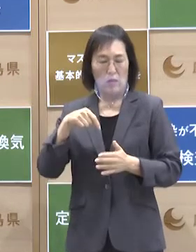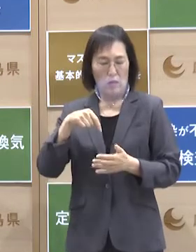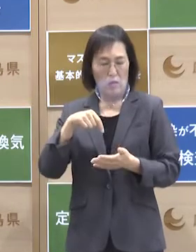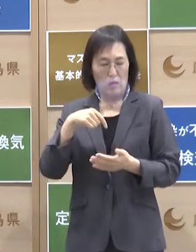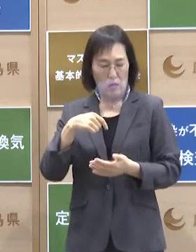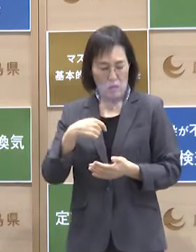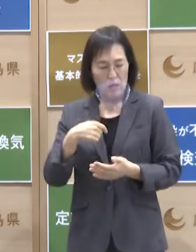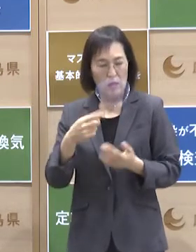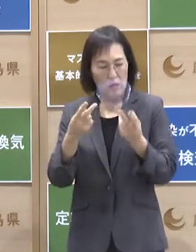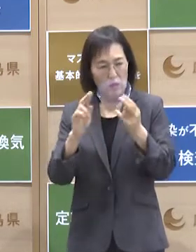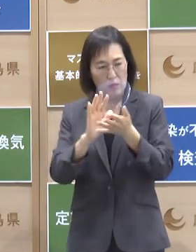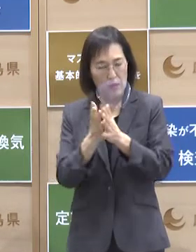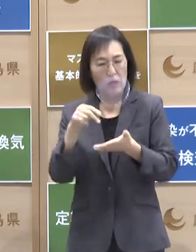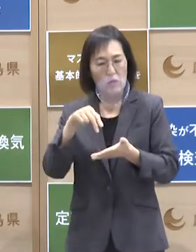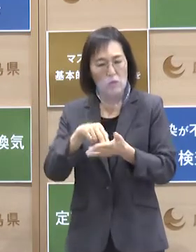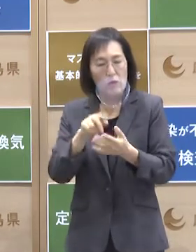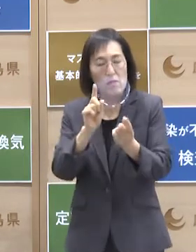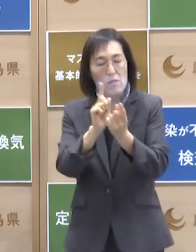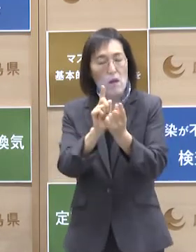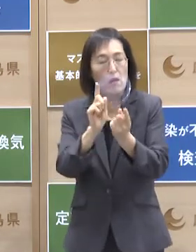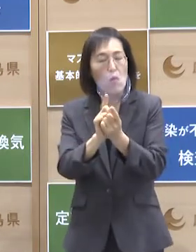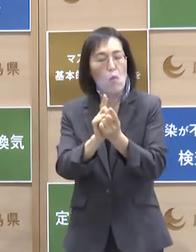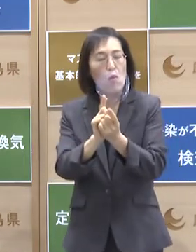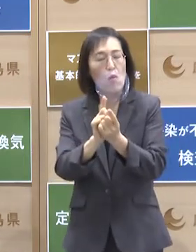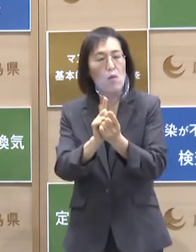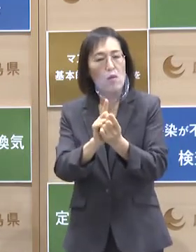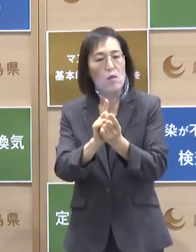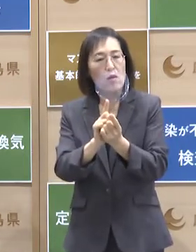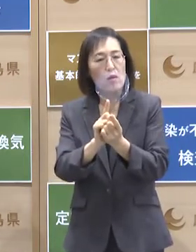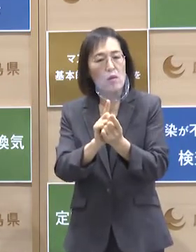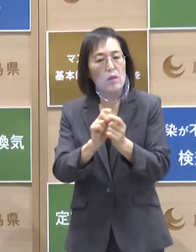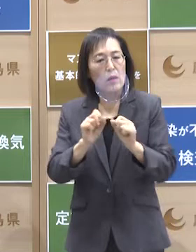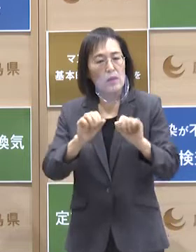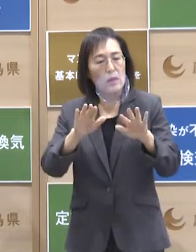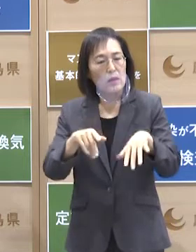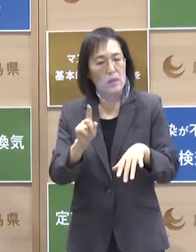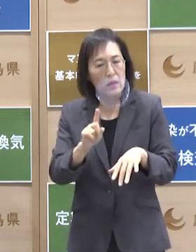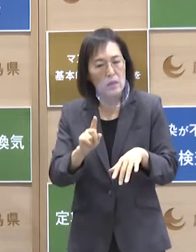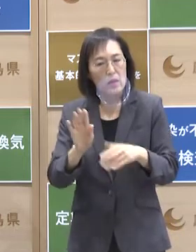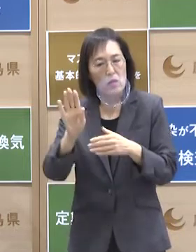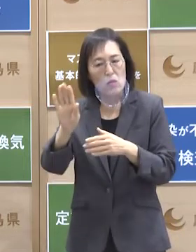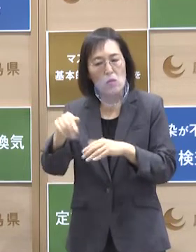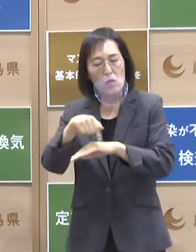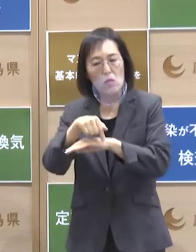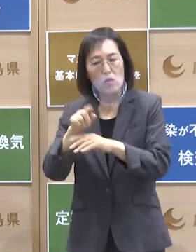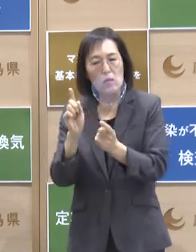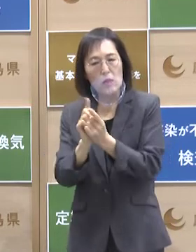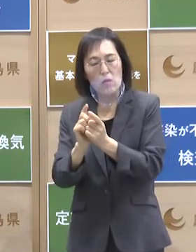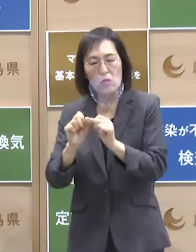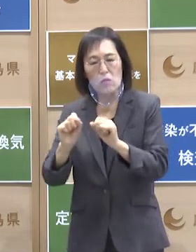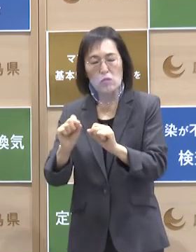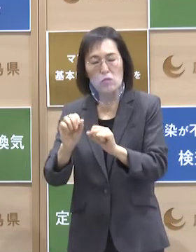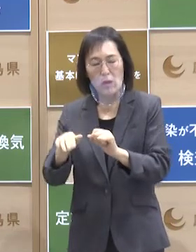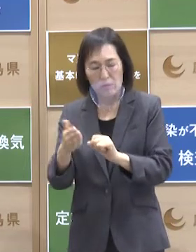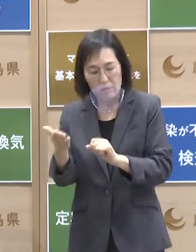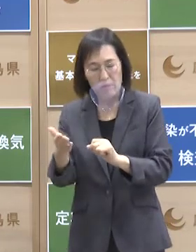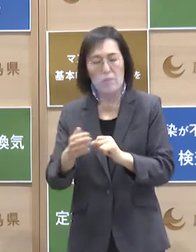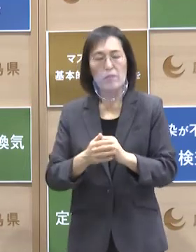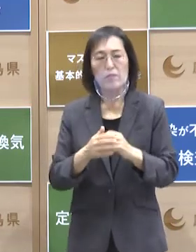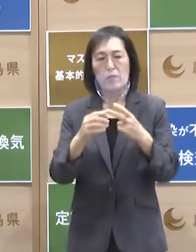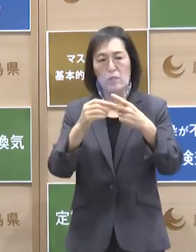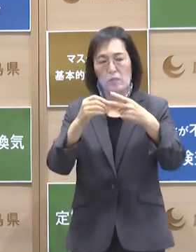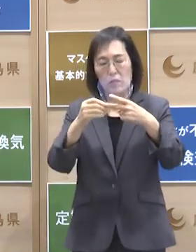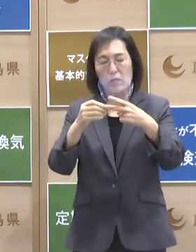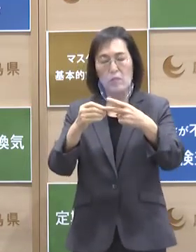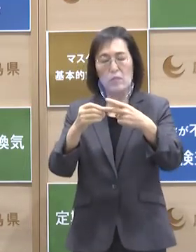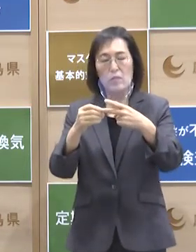ような対応を取ったのか、今後取る予定があるのか、そのあたりを聞かせてください。これが1点とですね、もう一